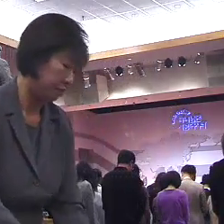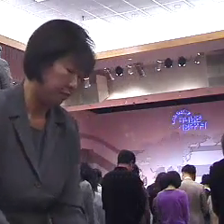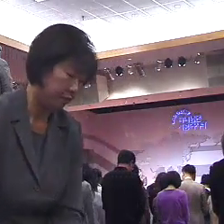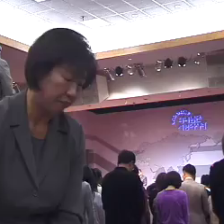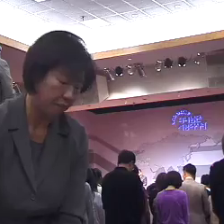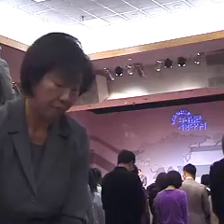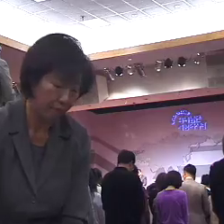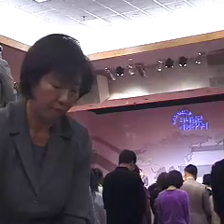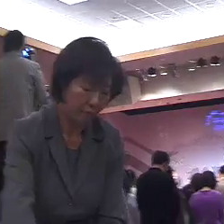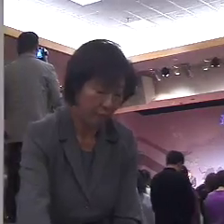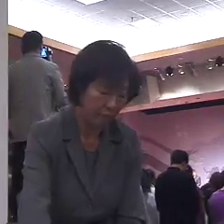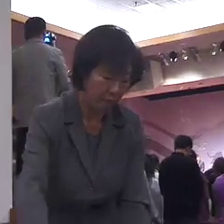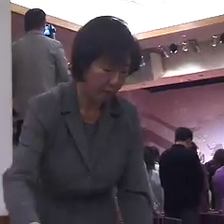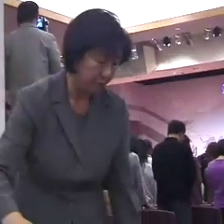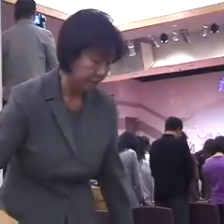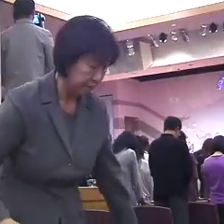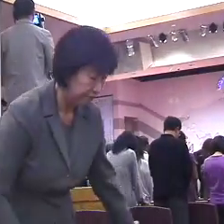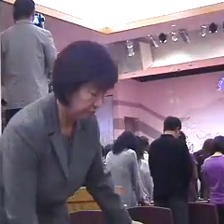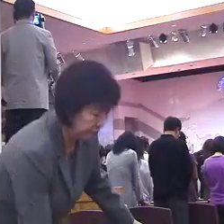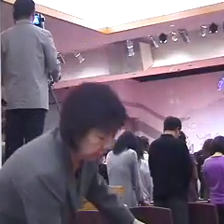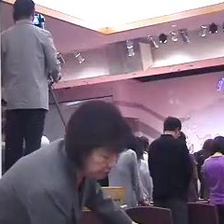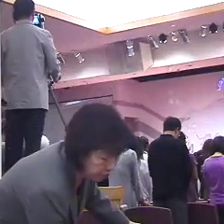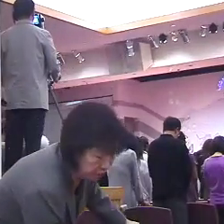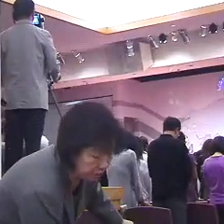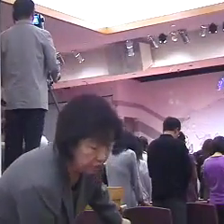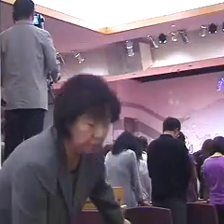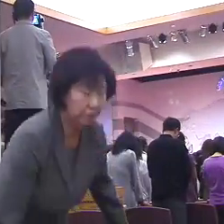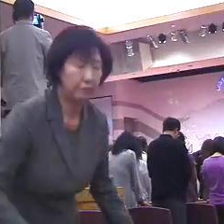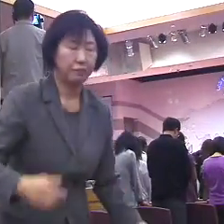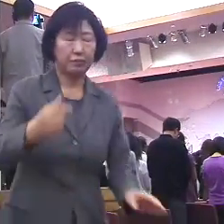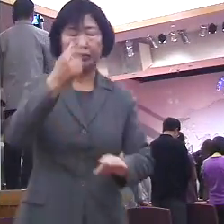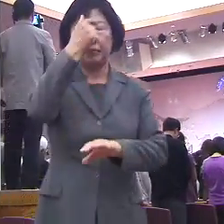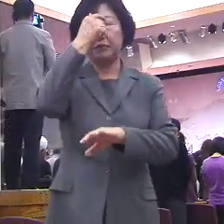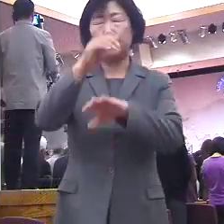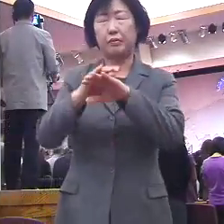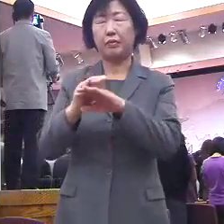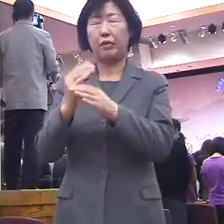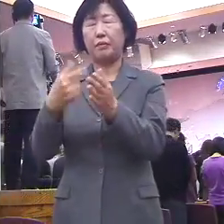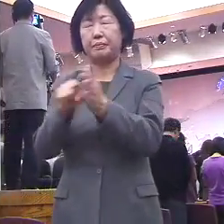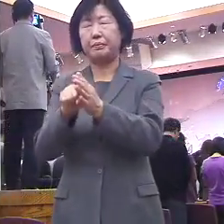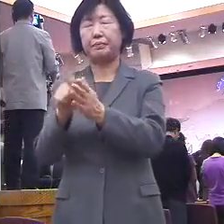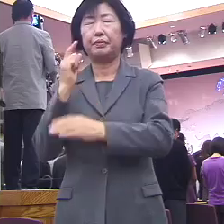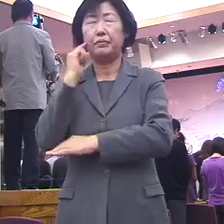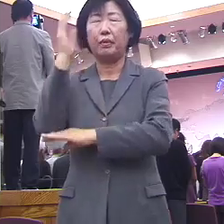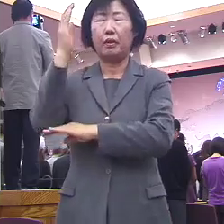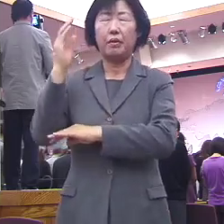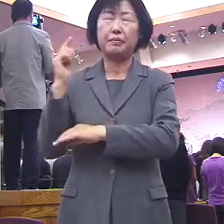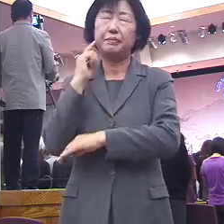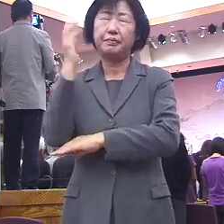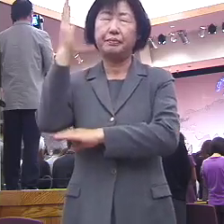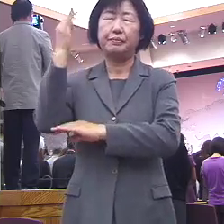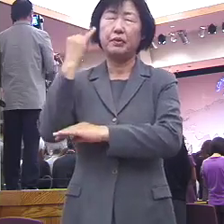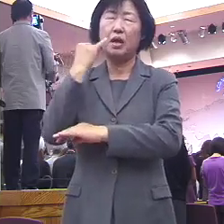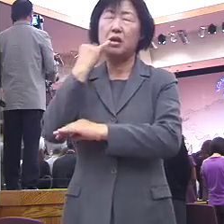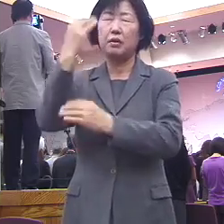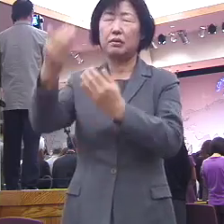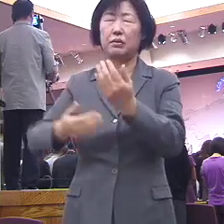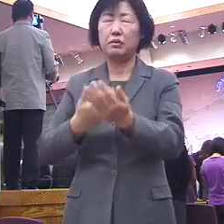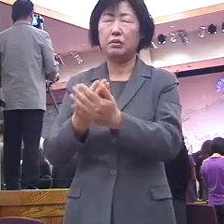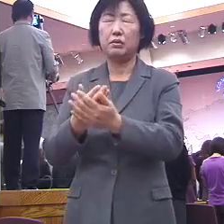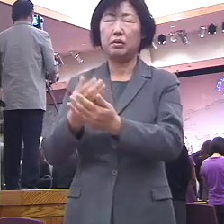중심으로 기도하겠습니다. 주님, 오늘 예배를 통하여 하늘의 영광을 맛보게 하여 주시옵소서. 김성호 목사님을 성령의 능력으로 붙들어